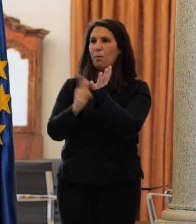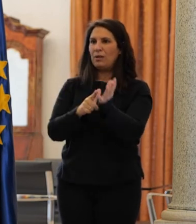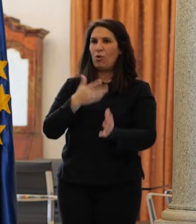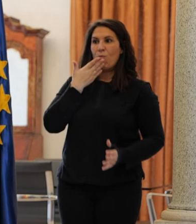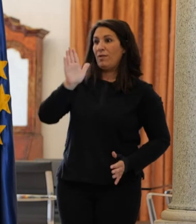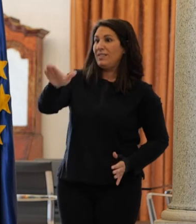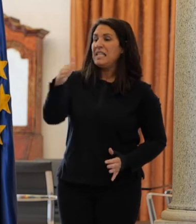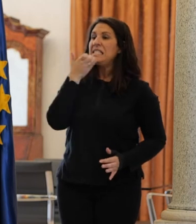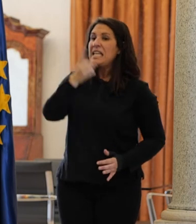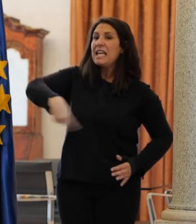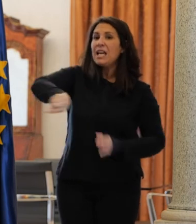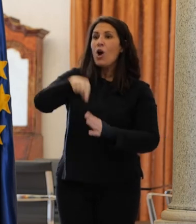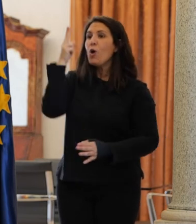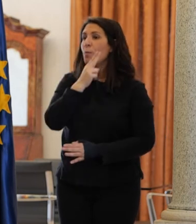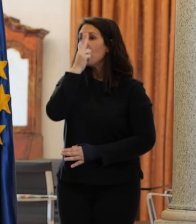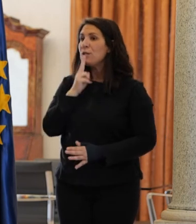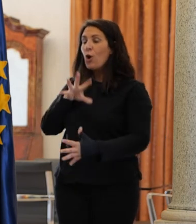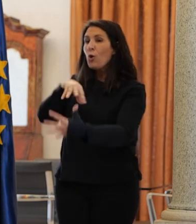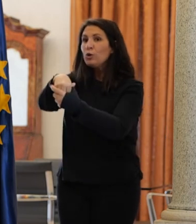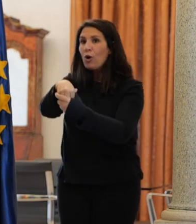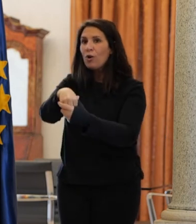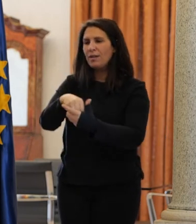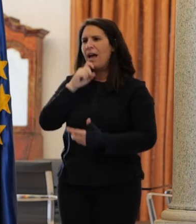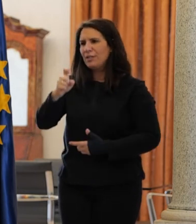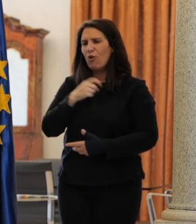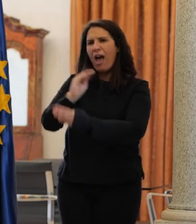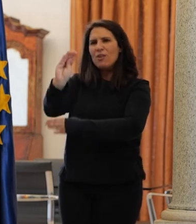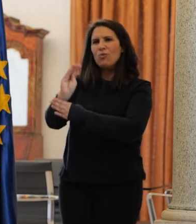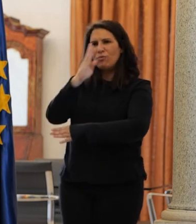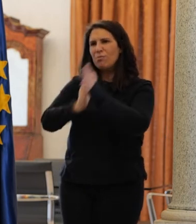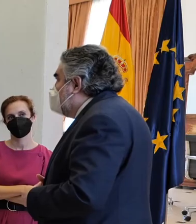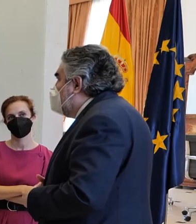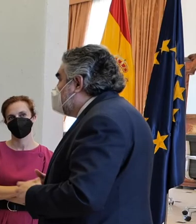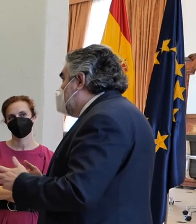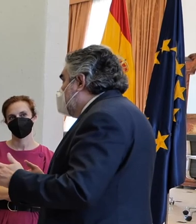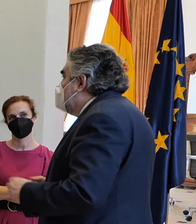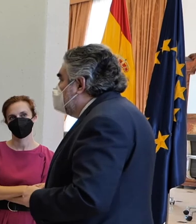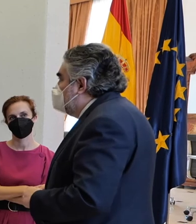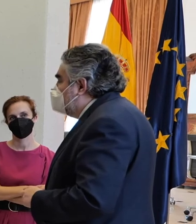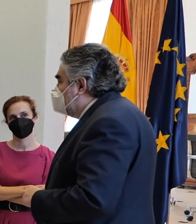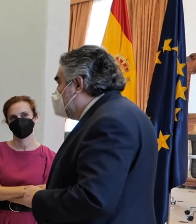se comprometen con la inclusión van a tener más ayudas y van a tener más público.